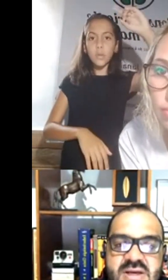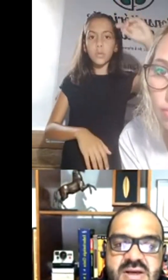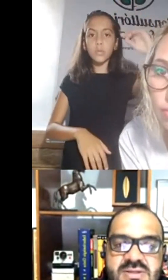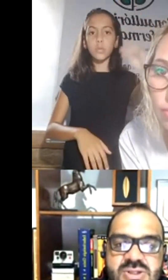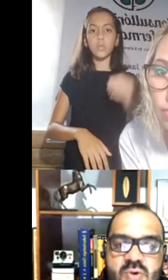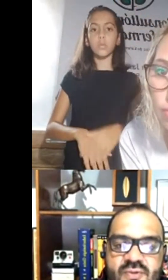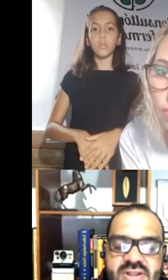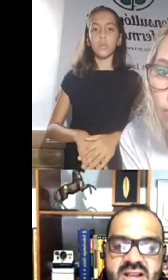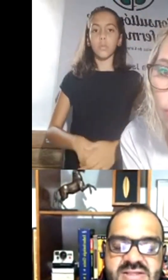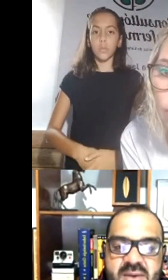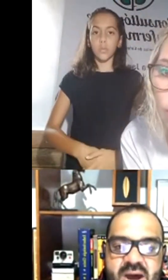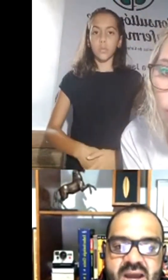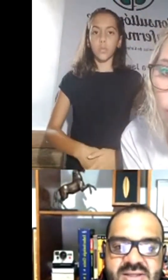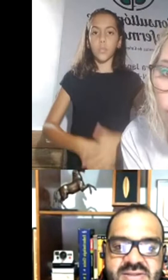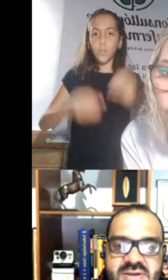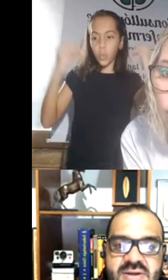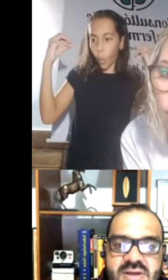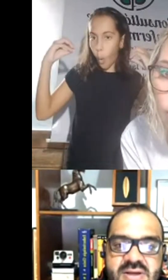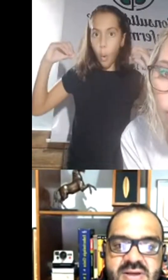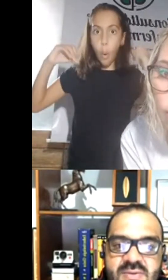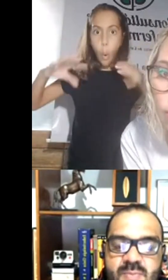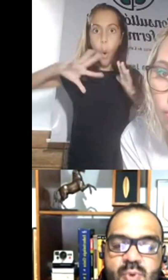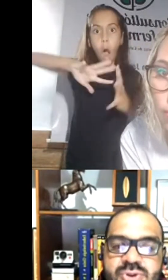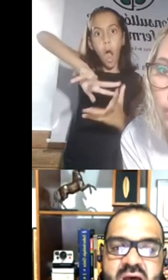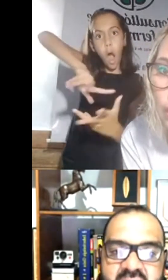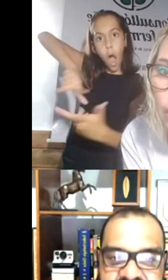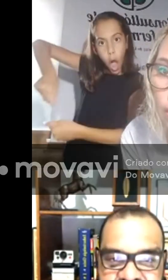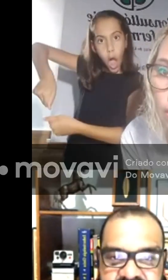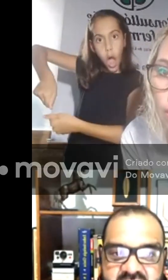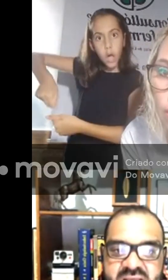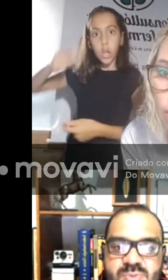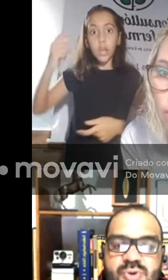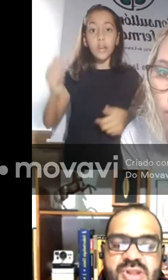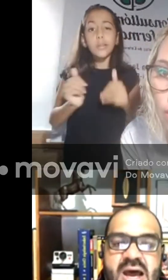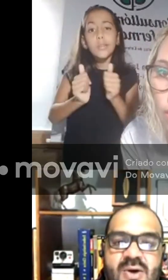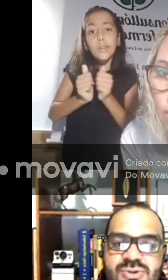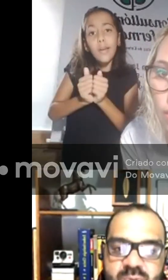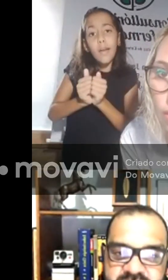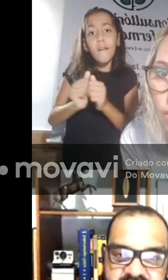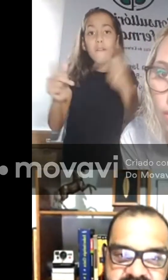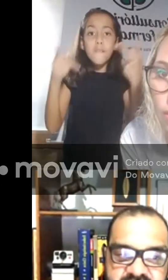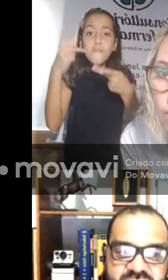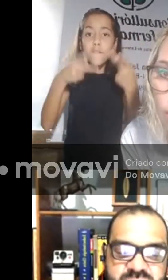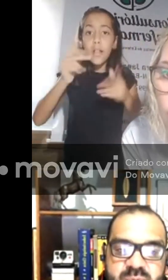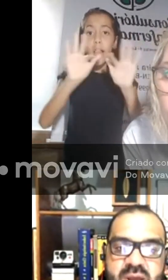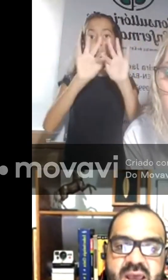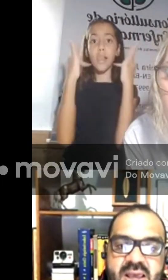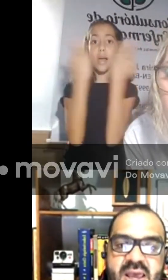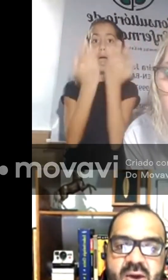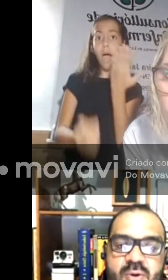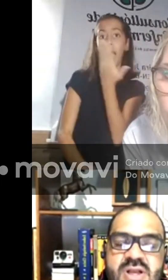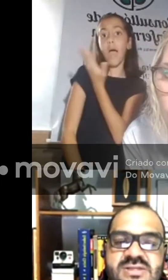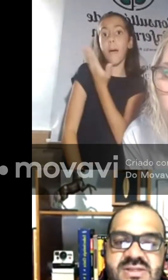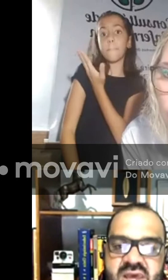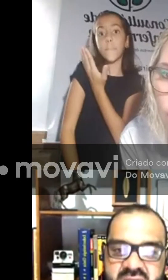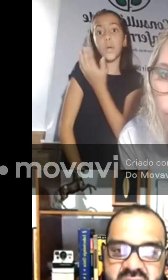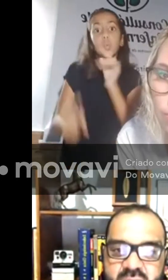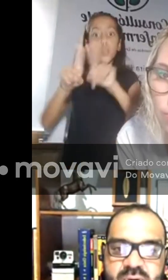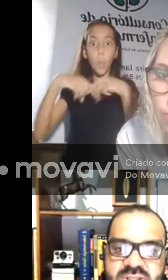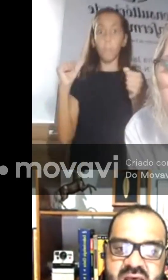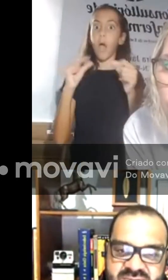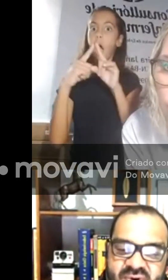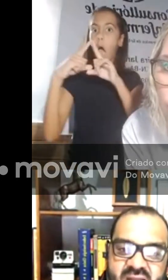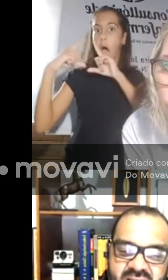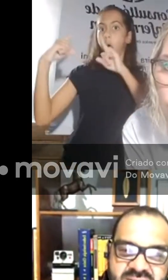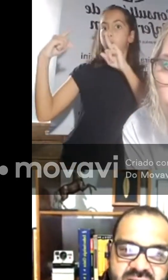precisa se confraternizar mais. Mudar as ideias, mudar os objetivos, reconhecer o